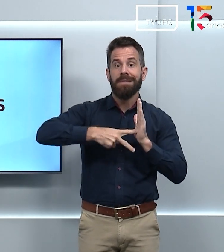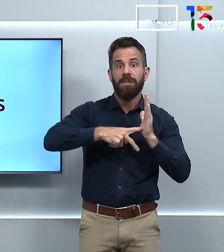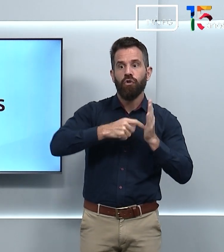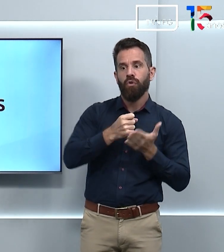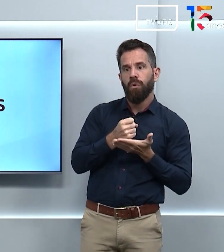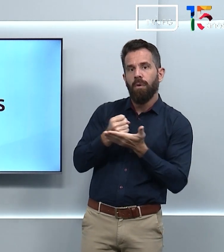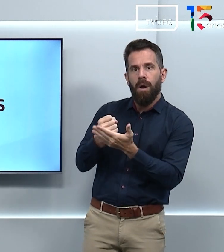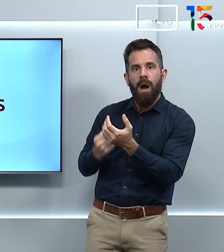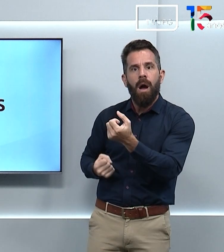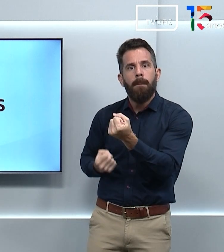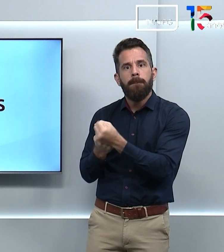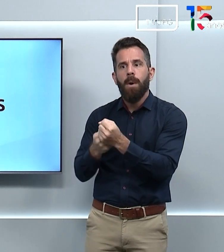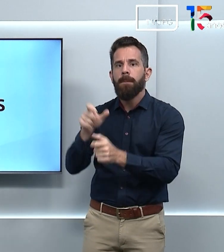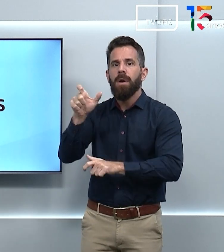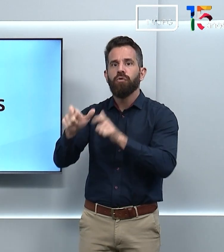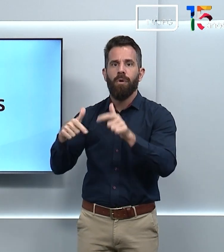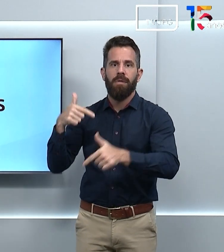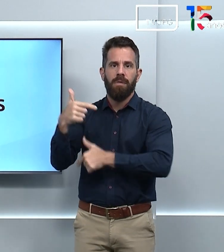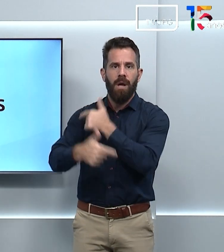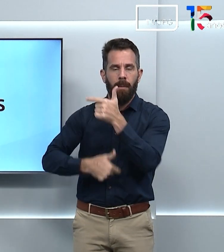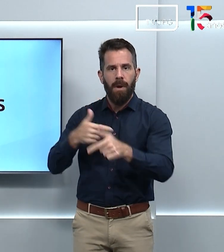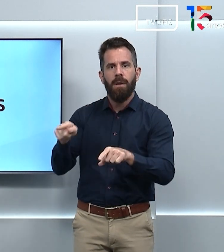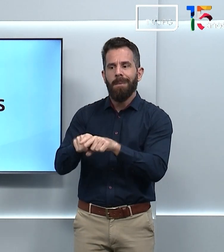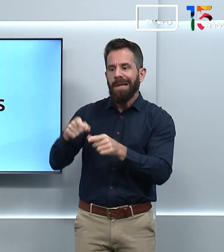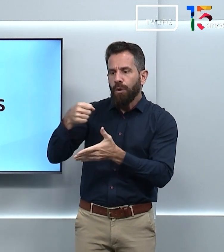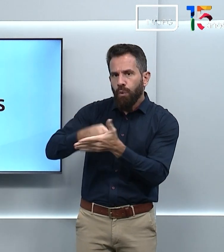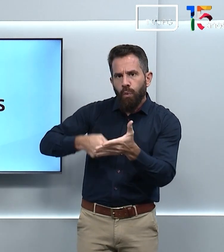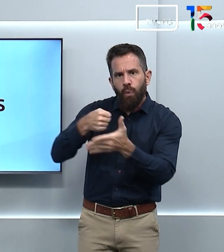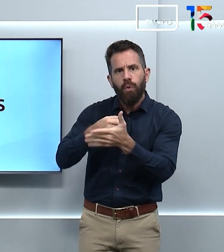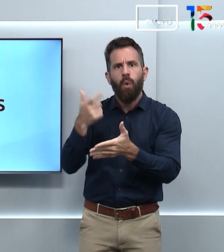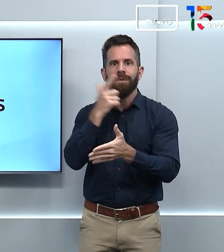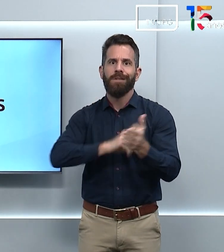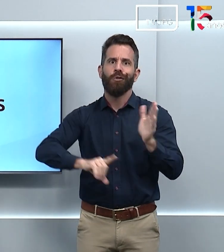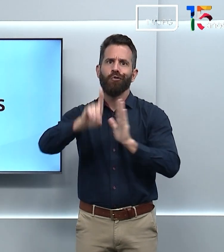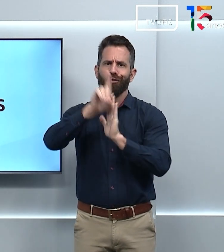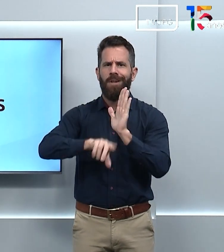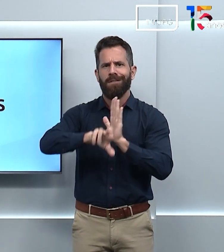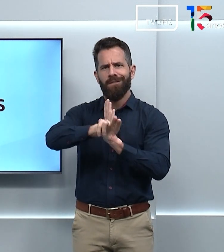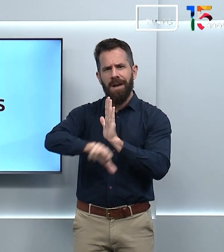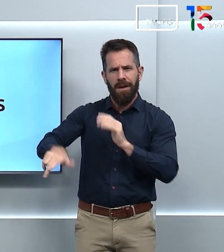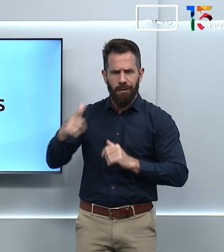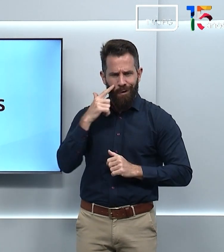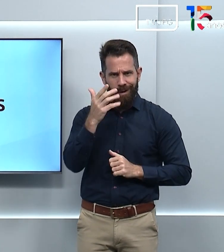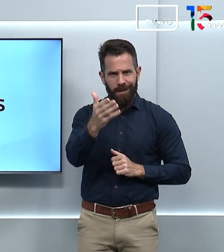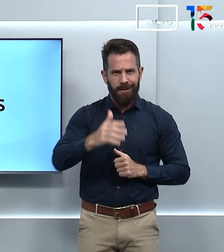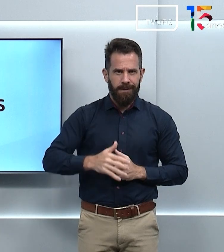coletiva dos trabalhadores e na luta pelos direitos trabalhistas. Rodou!